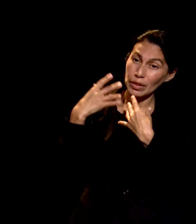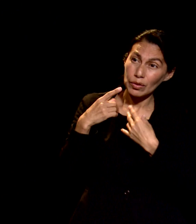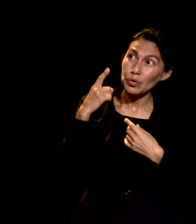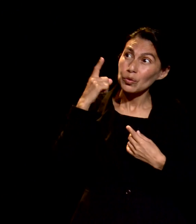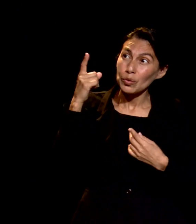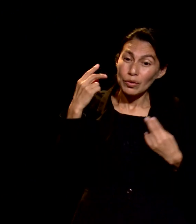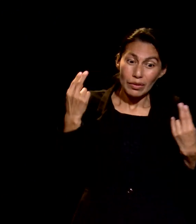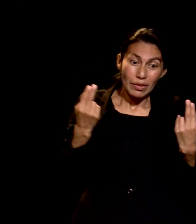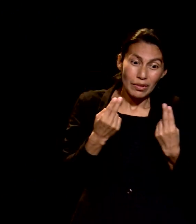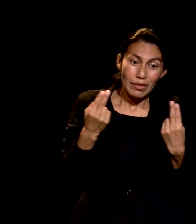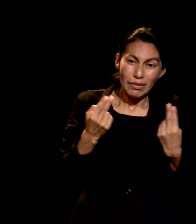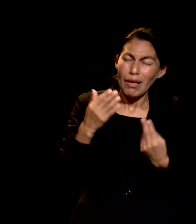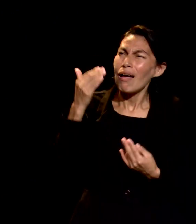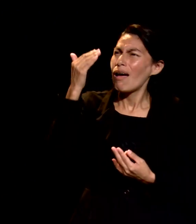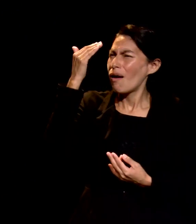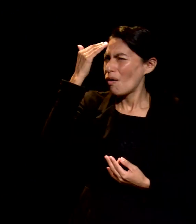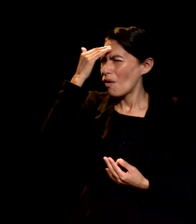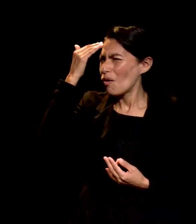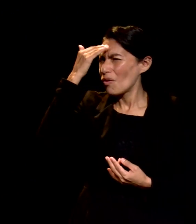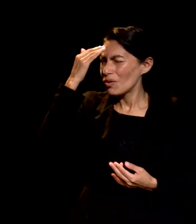necesidad